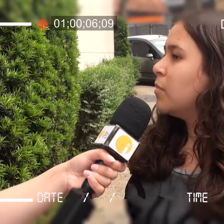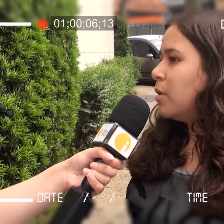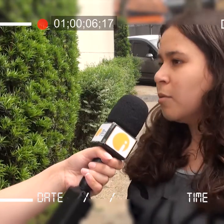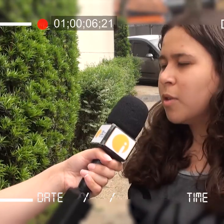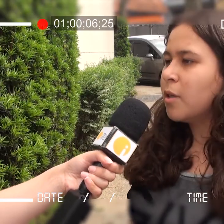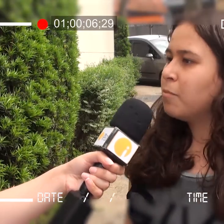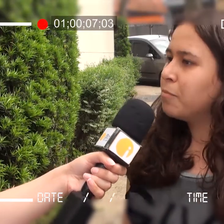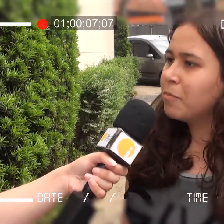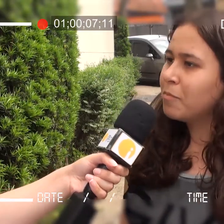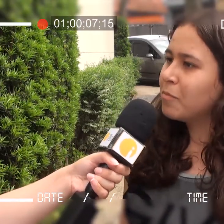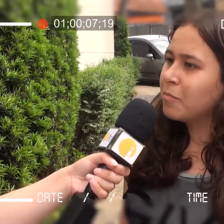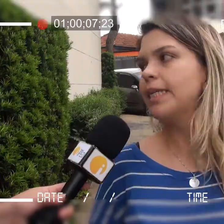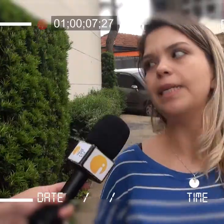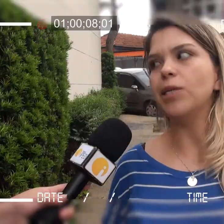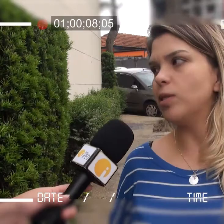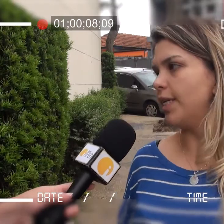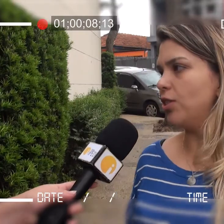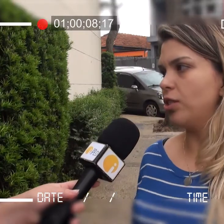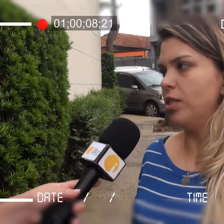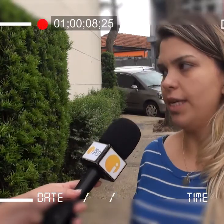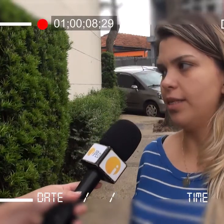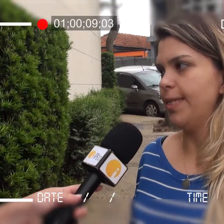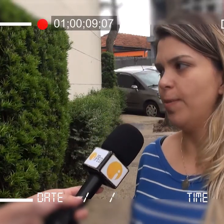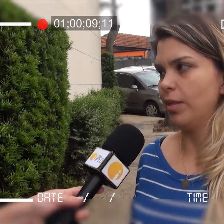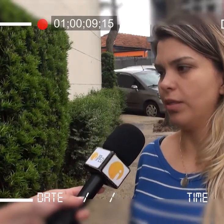Não sei. Não sei te dizer essa resposta.